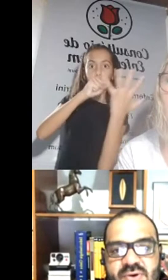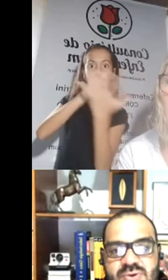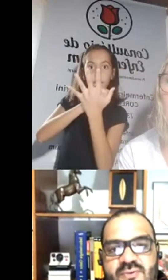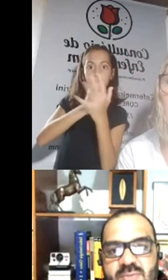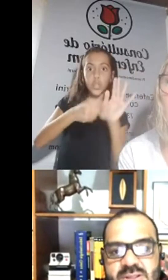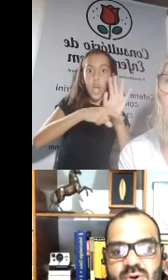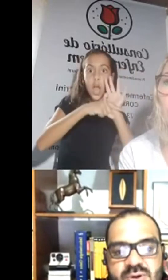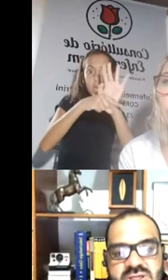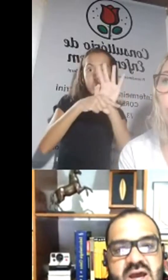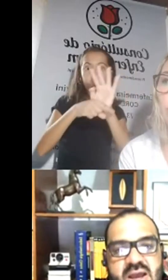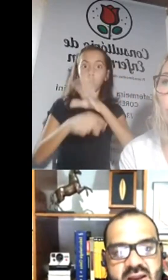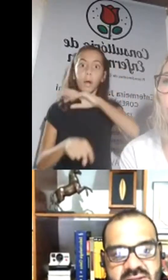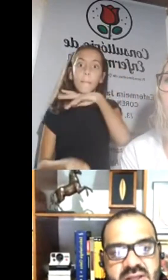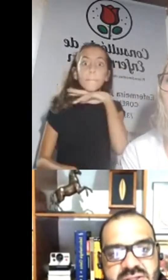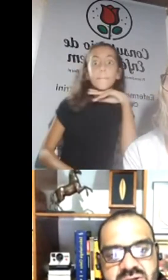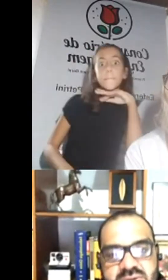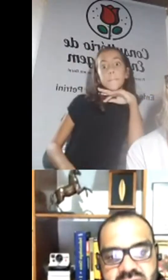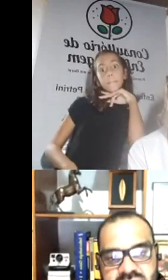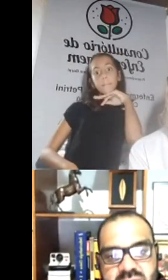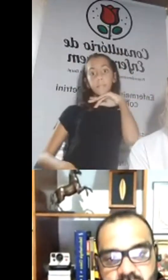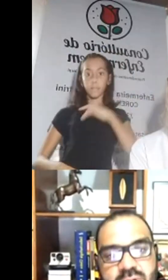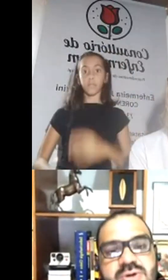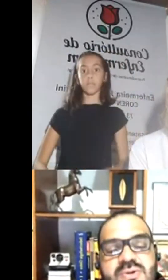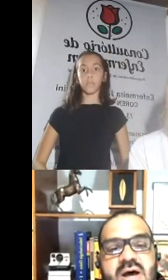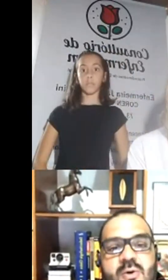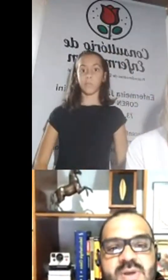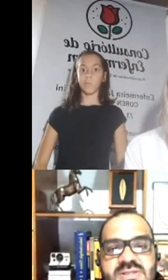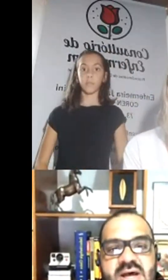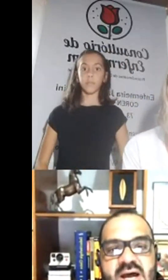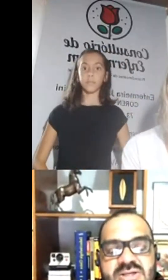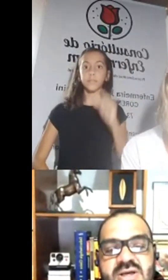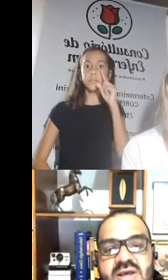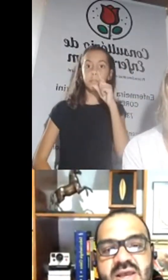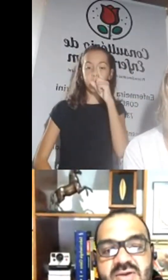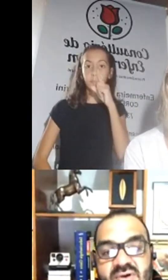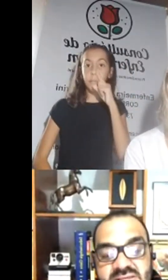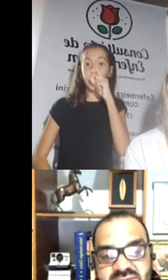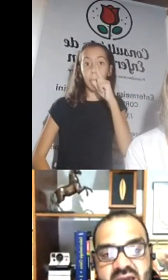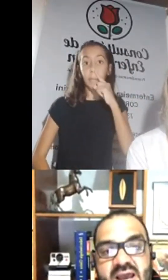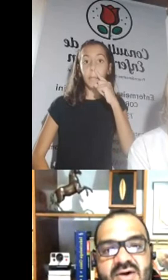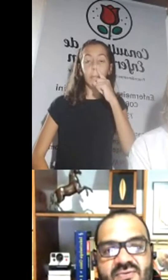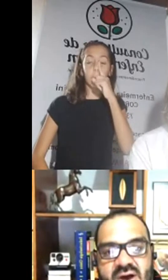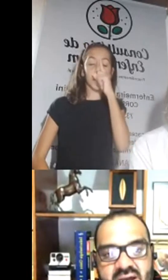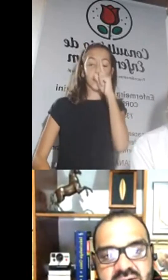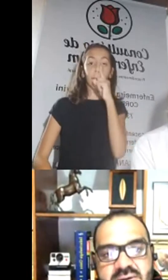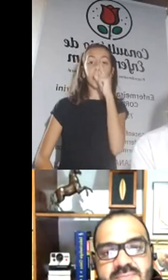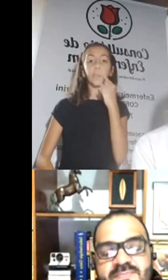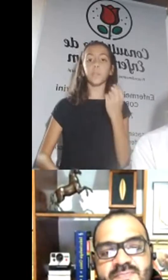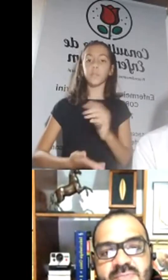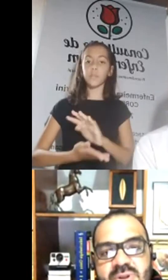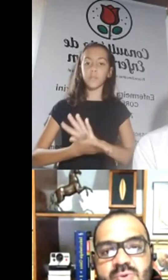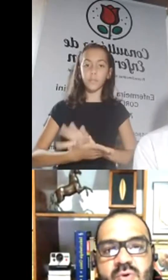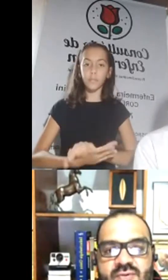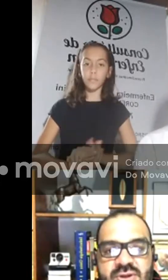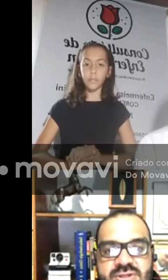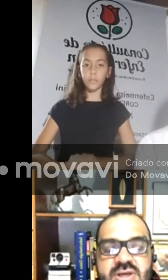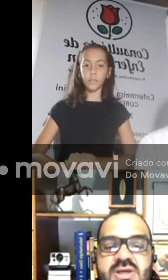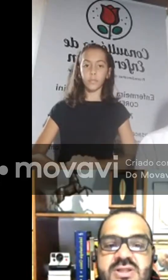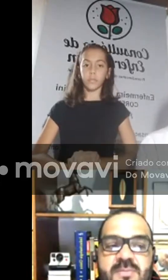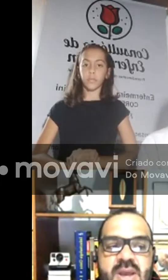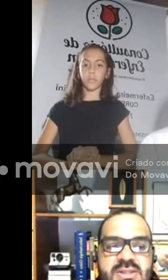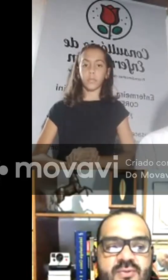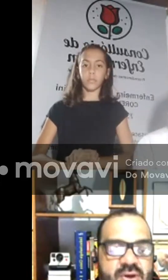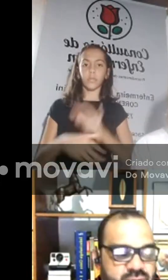Esse fator inflamatório, que já é característica crônico da obesidade, ele vai se agravar no Covid,